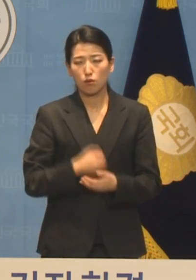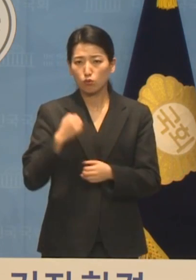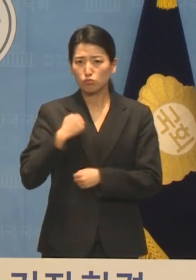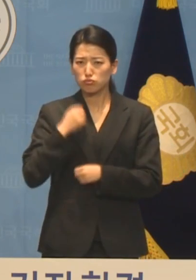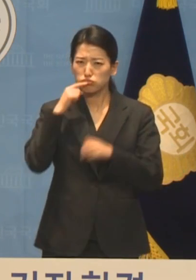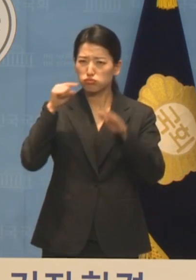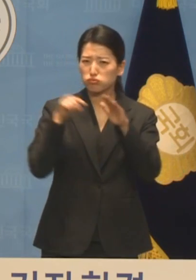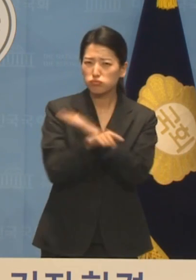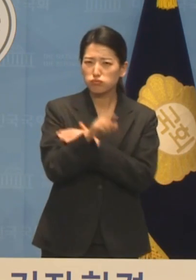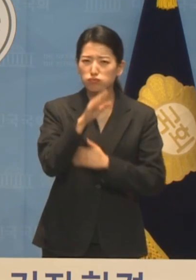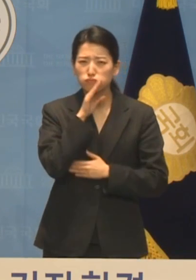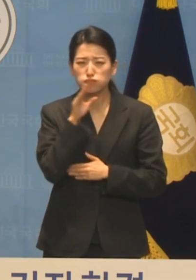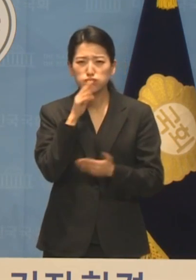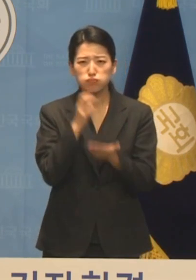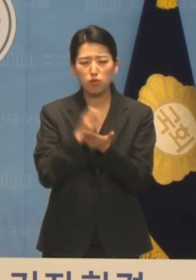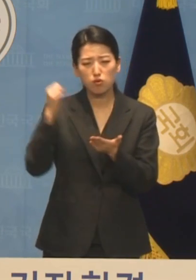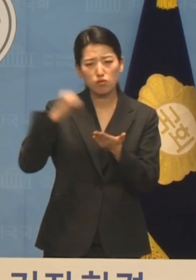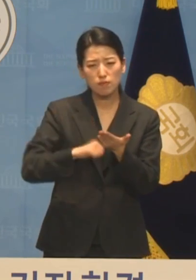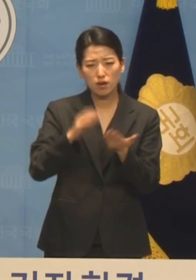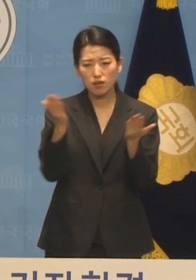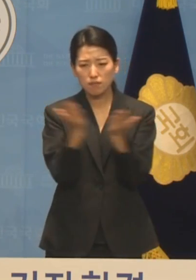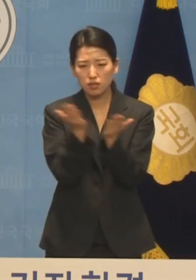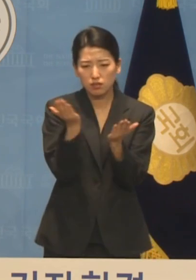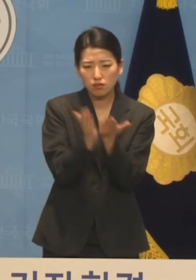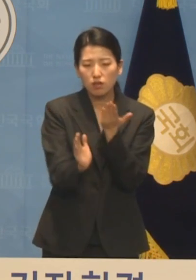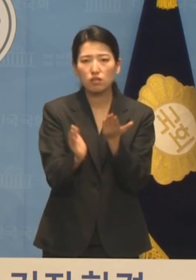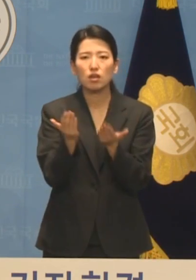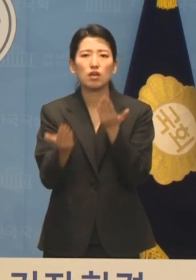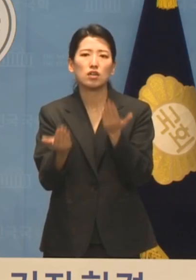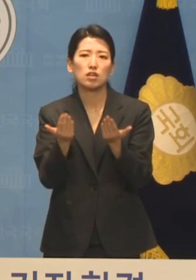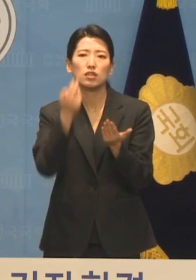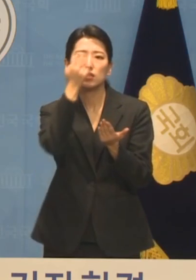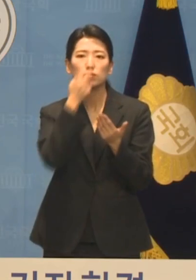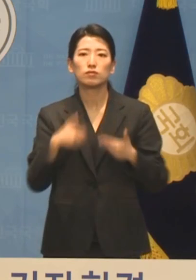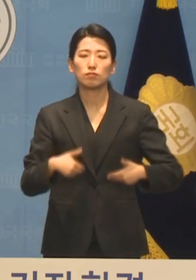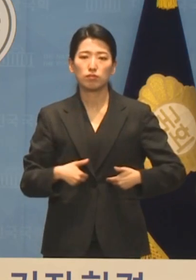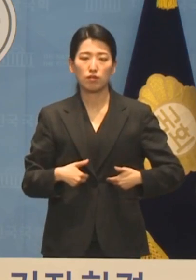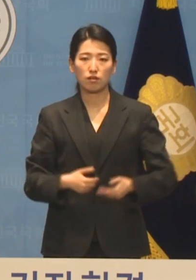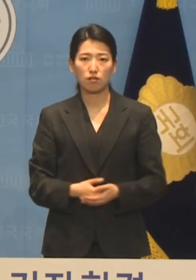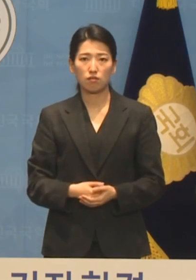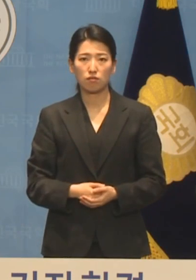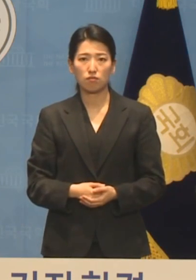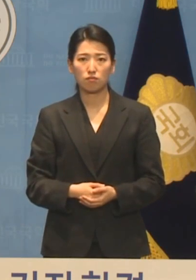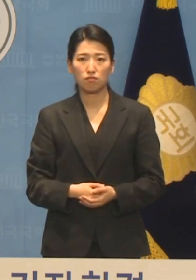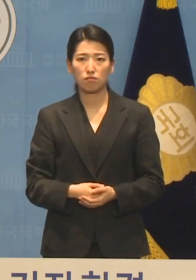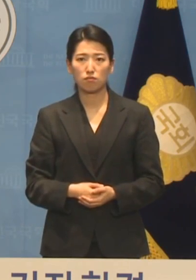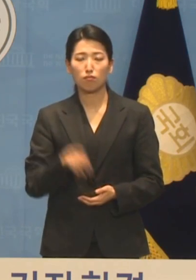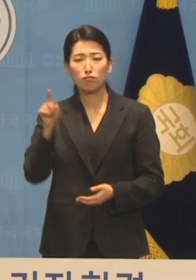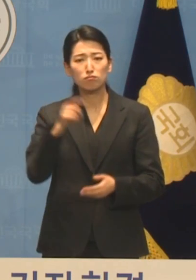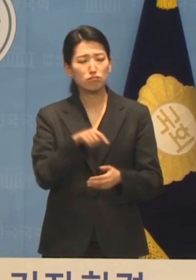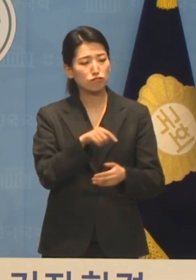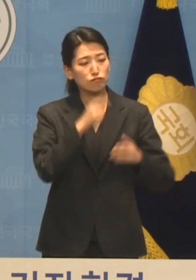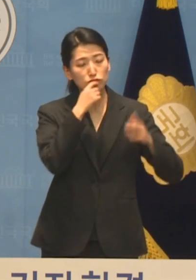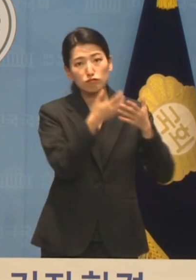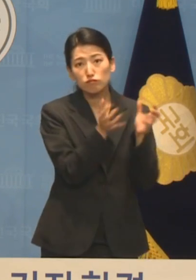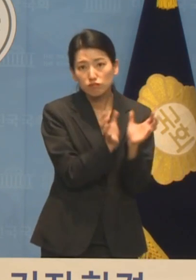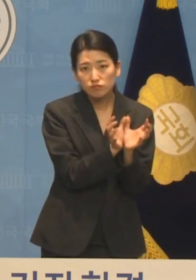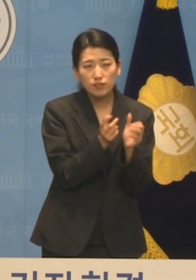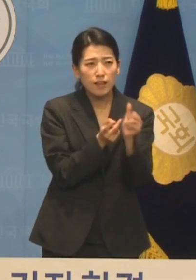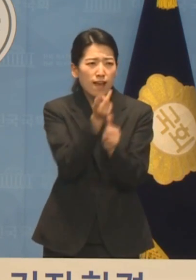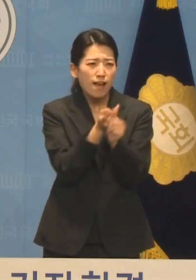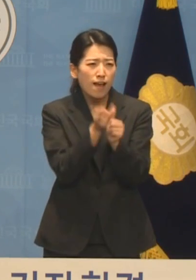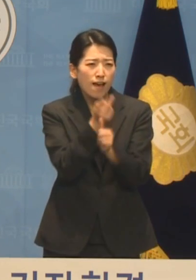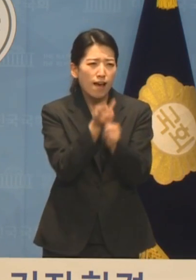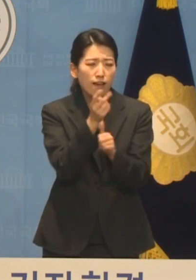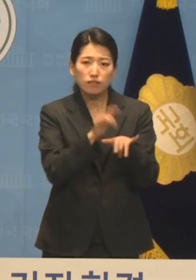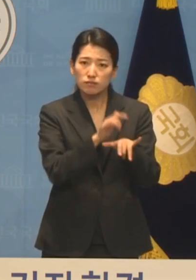수 없습니다. 계엄의 위헌성을 심사하려면 계엄의 목적으로 제시된 탄핵 남발, 예산 삭감,